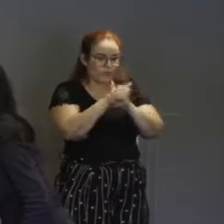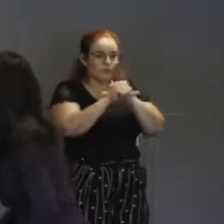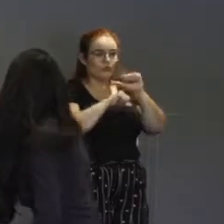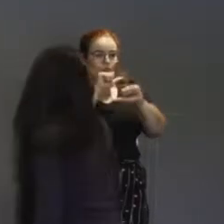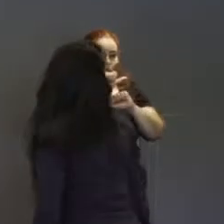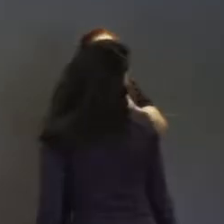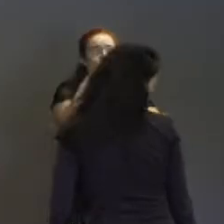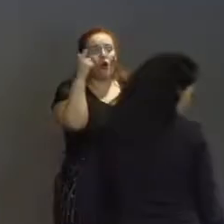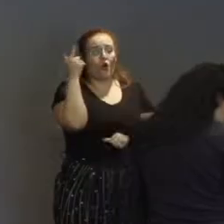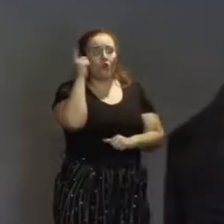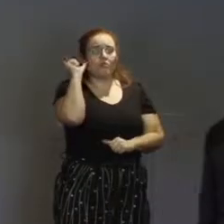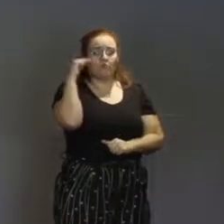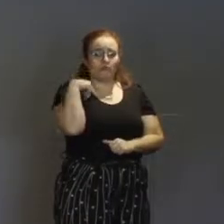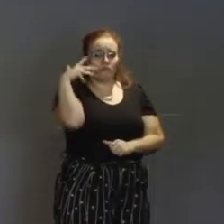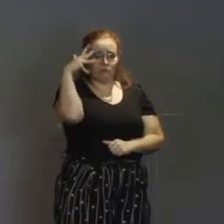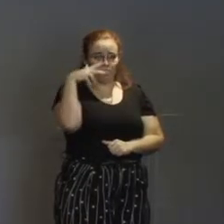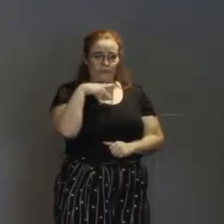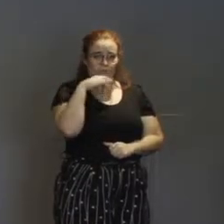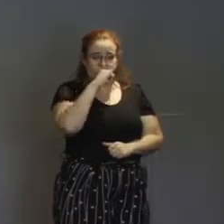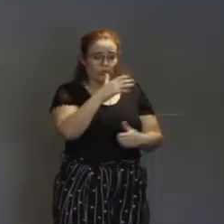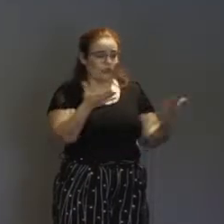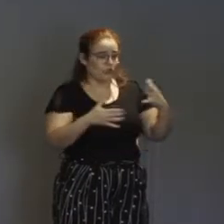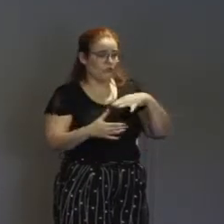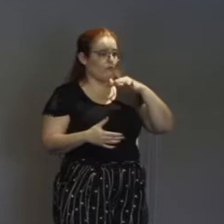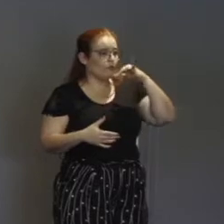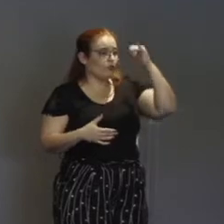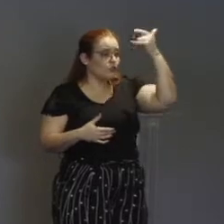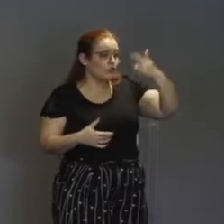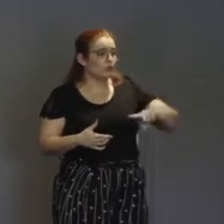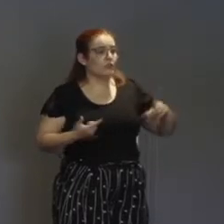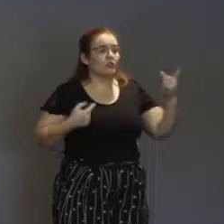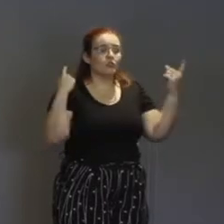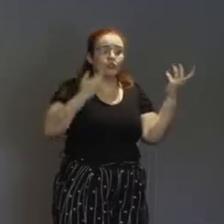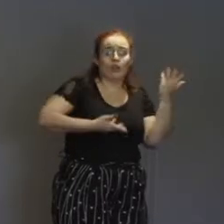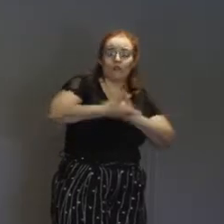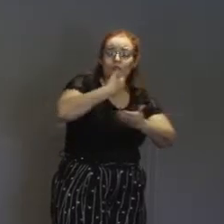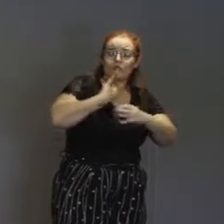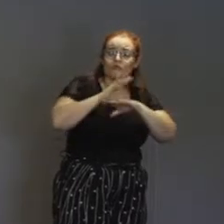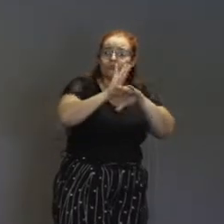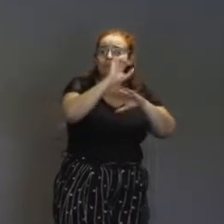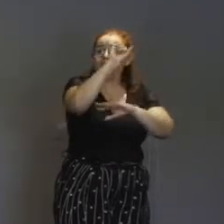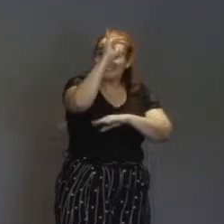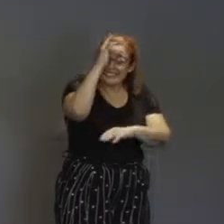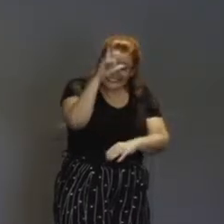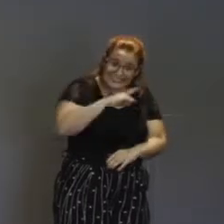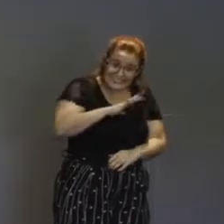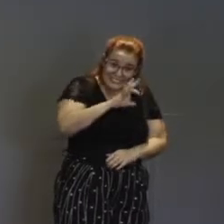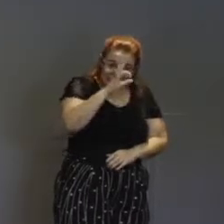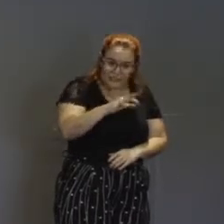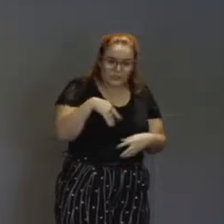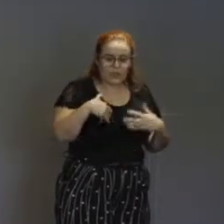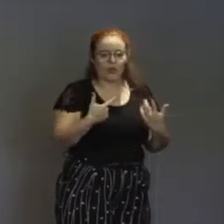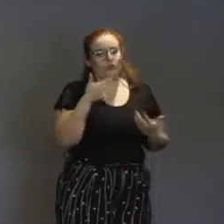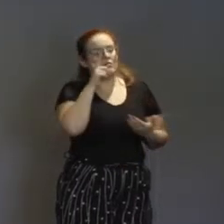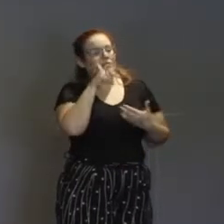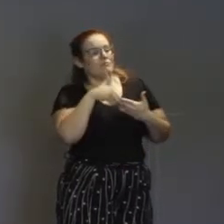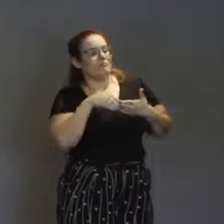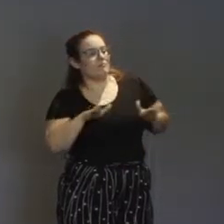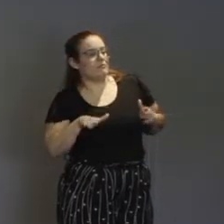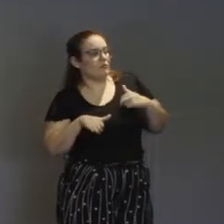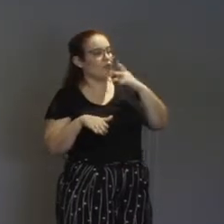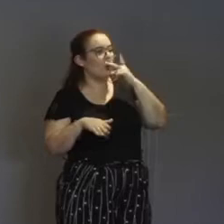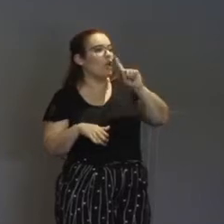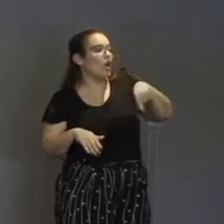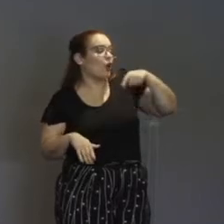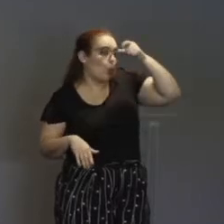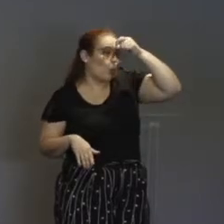palestra ontem, e vou falar de novo, a gente só colabora quando a gente desconstrói certezas. E aí a gente se abre para o outro. Eu acho que é uma questão de